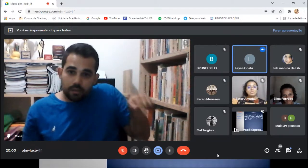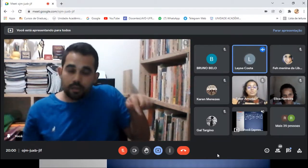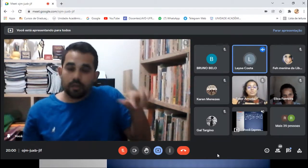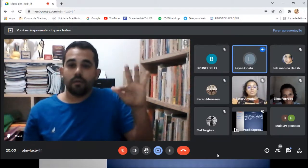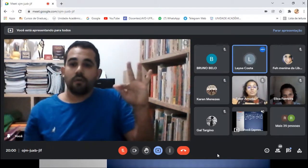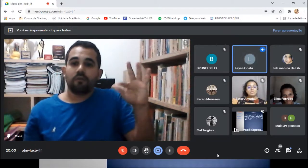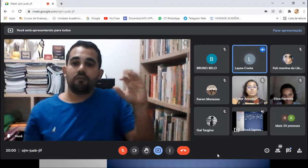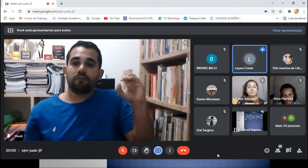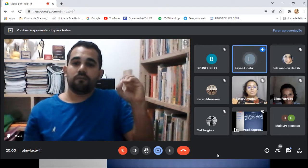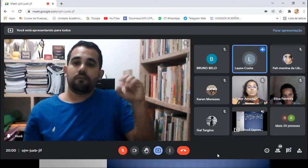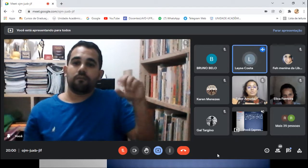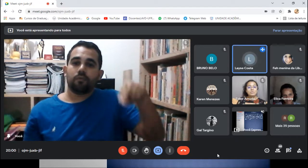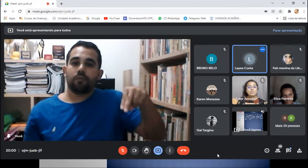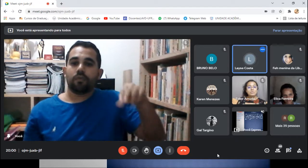Viram essa área?